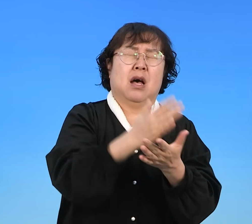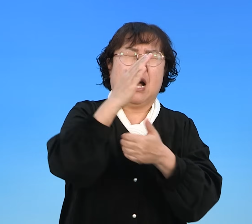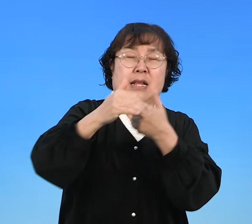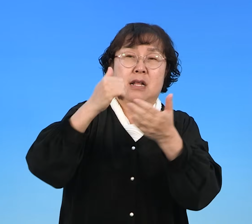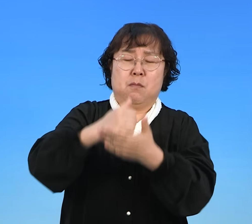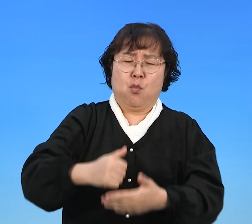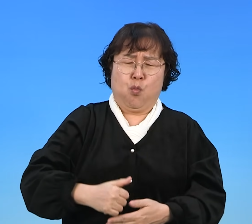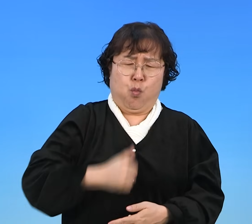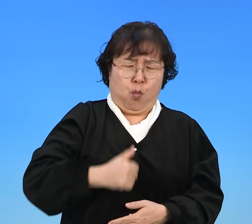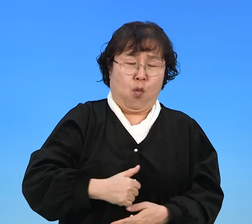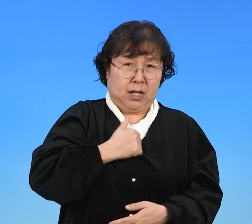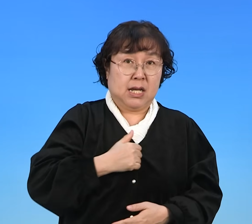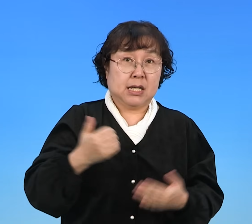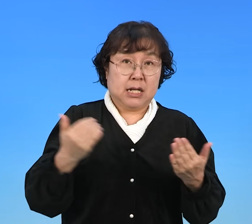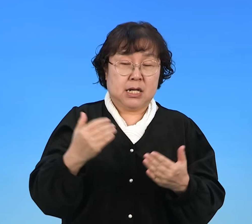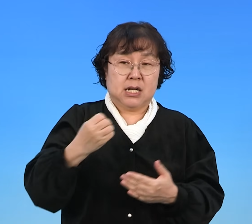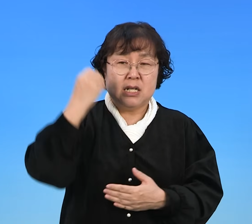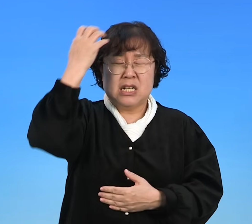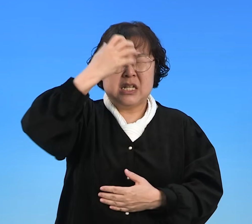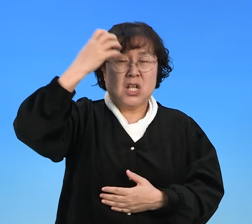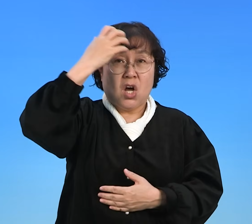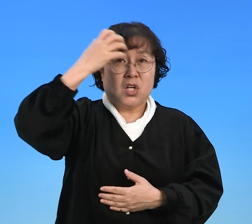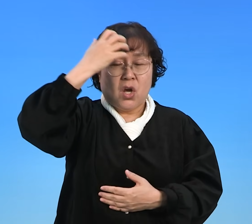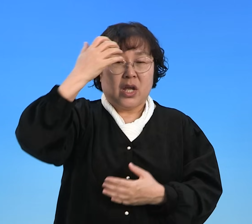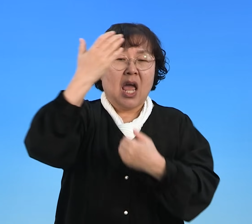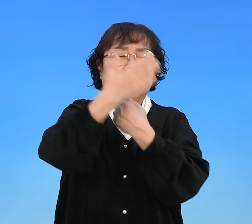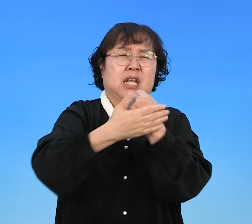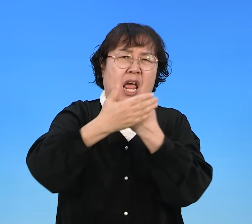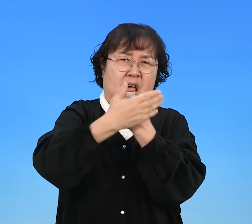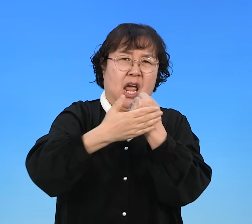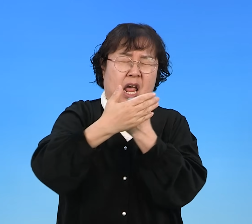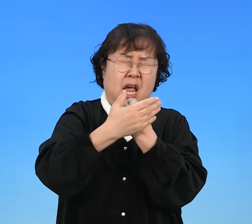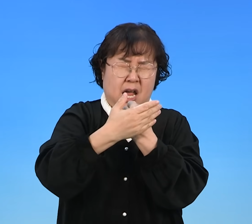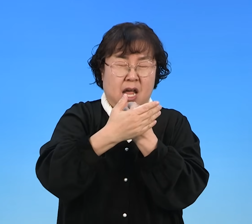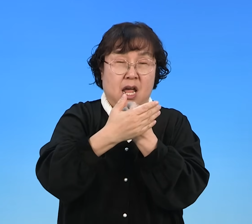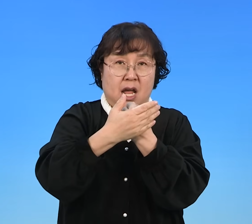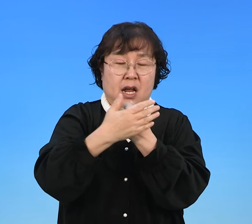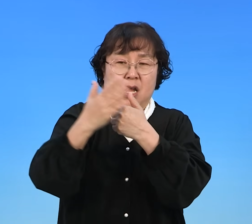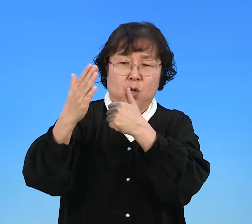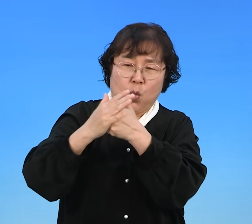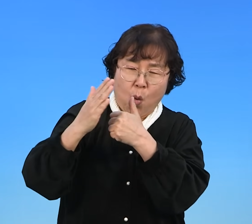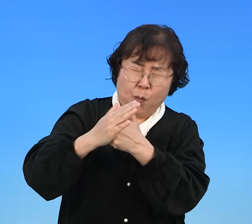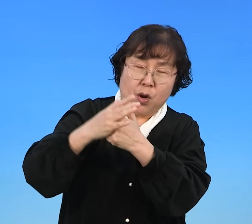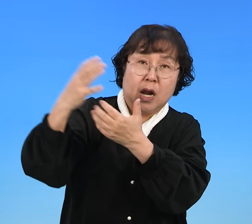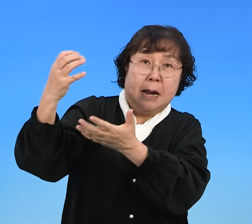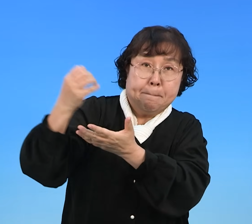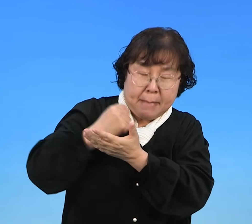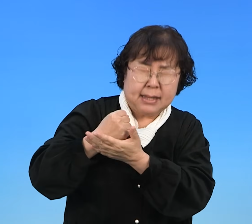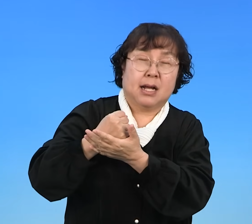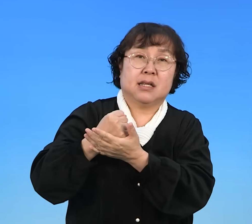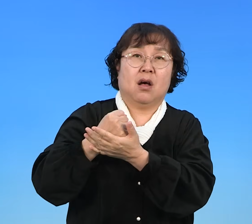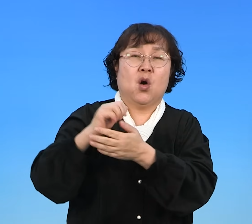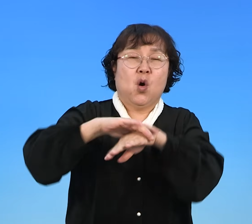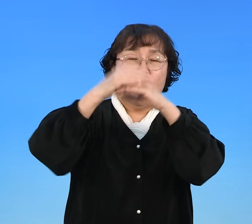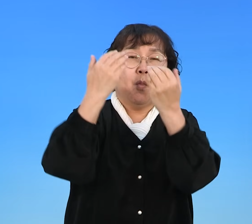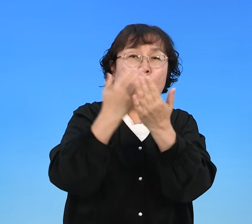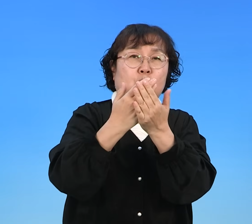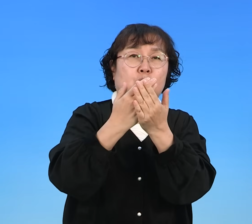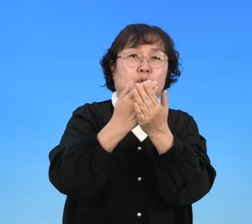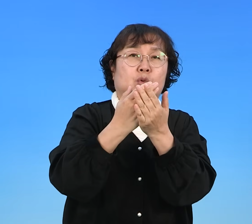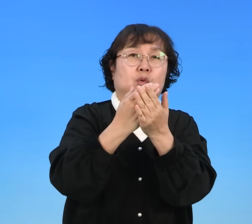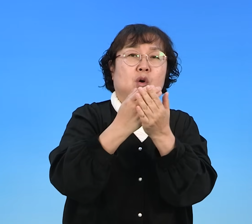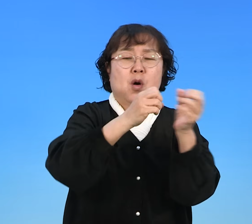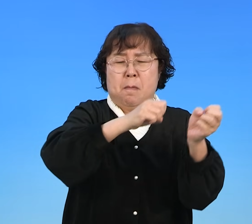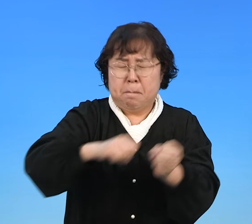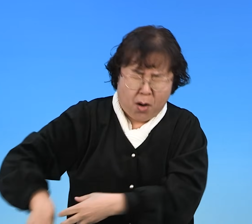일들을 성령의 은혜를 힘입어 다 청산하고 거기에 하나님의 역사와 일하심이 일어나게